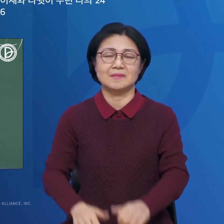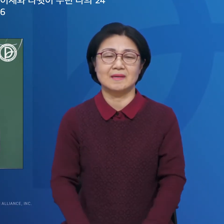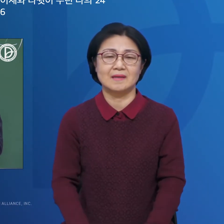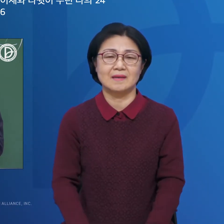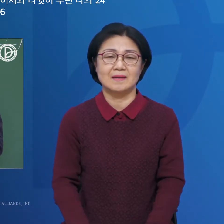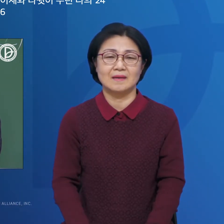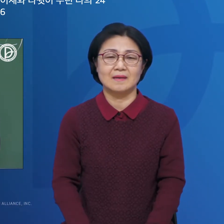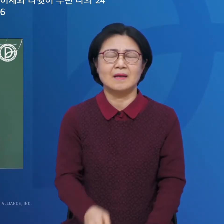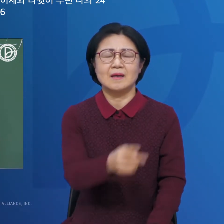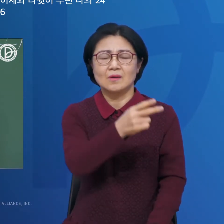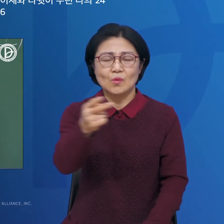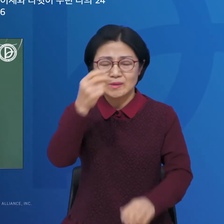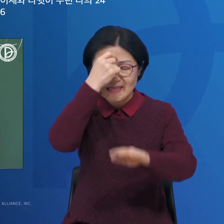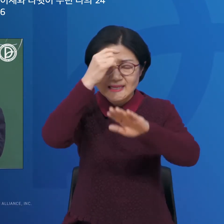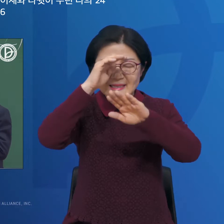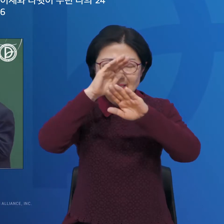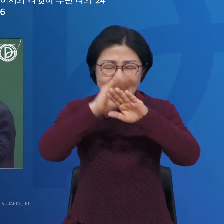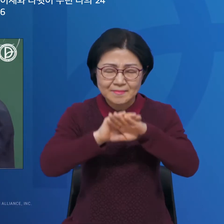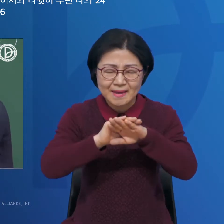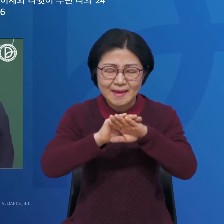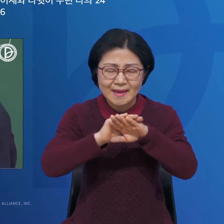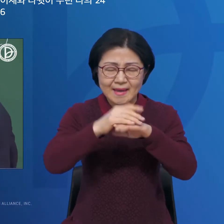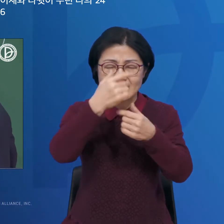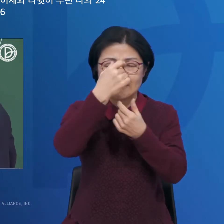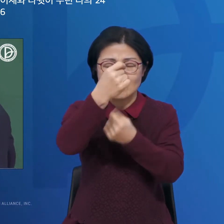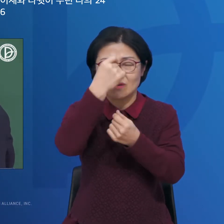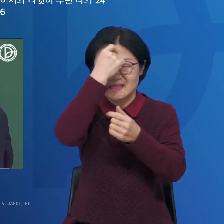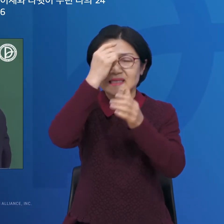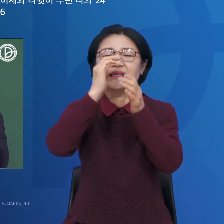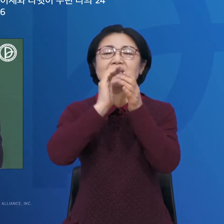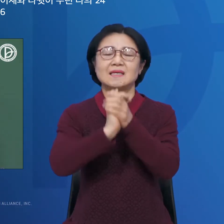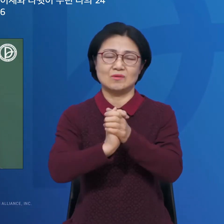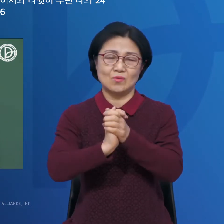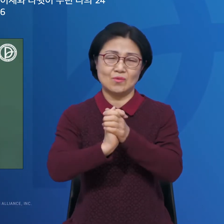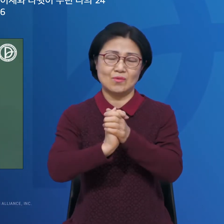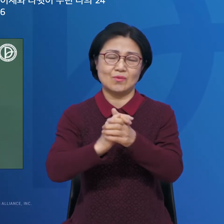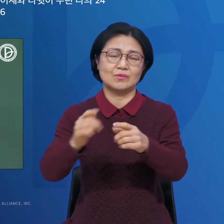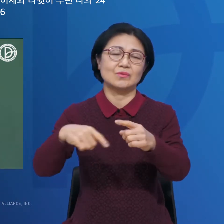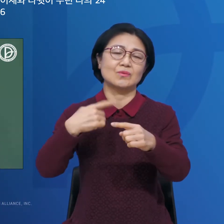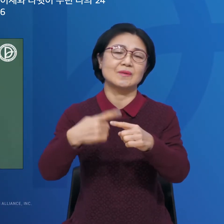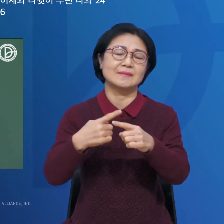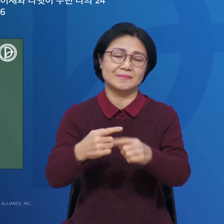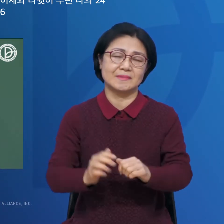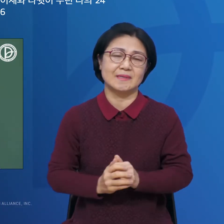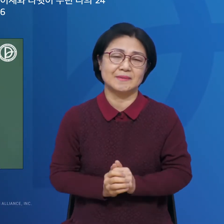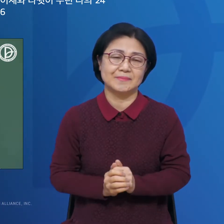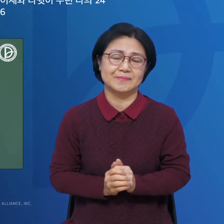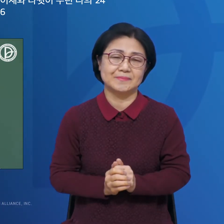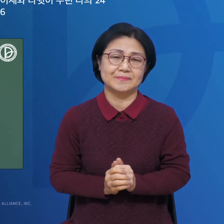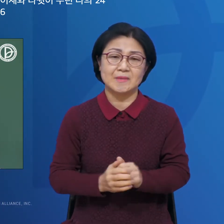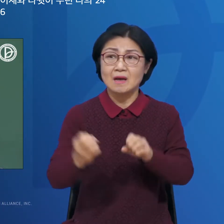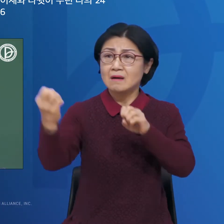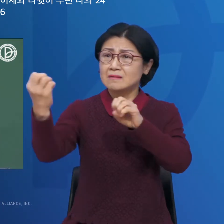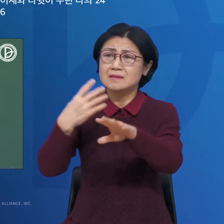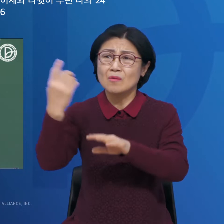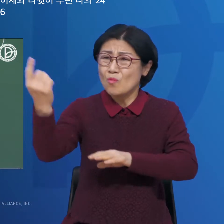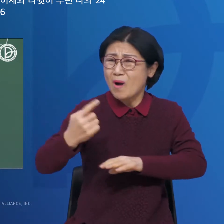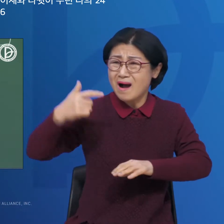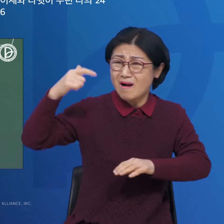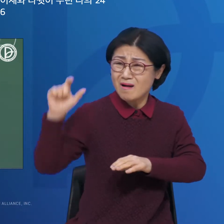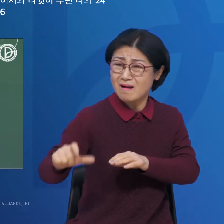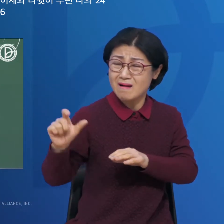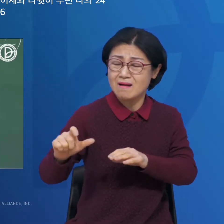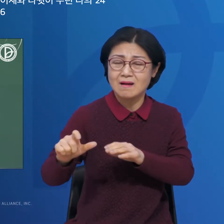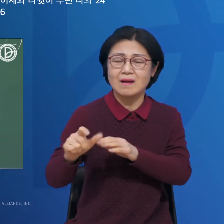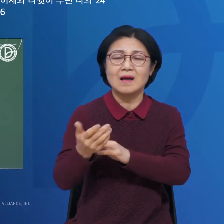예배요, 정식기도요, 기도입니다. That is worship, that is scheduled prayer, and that is prayer. 아직 응답 안 하는데요. 안 와도 그렇습니다. 증거를 붙잡. Oh, but